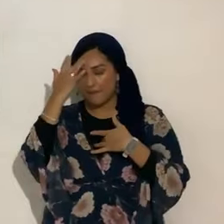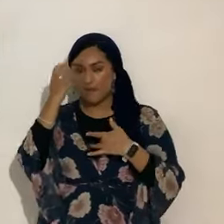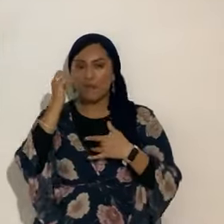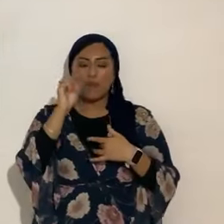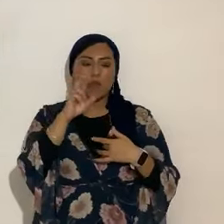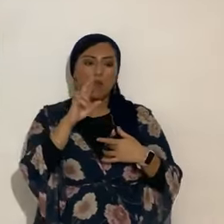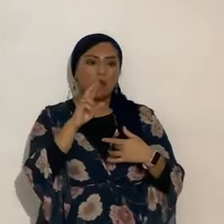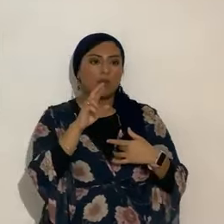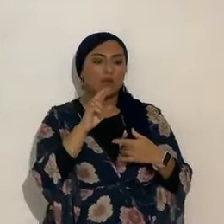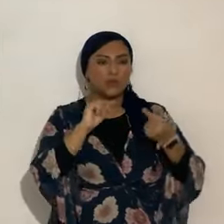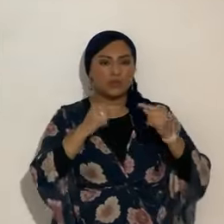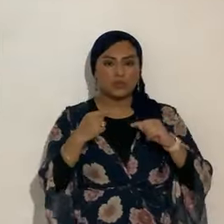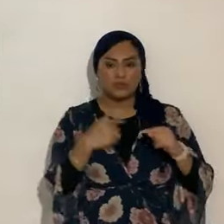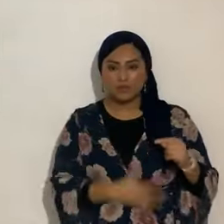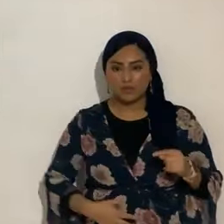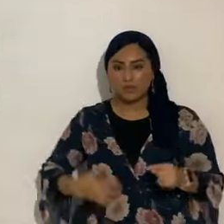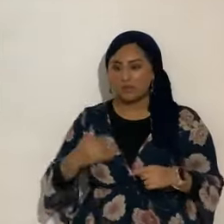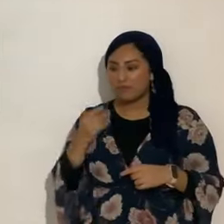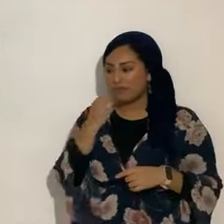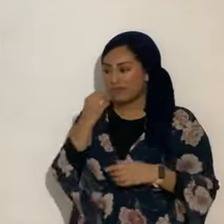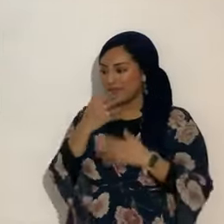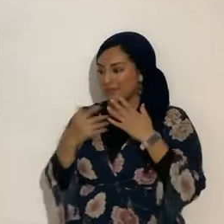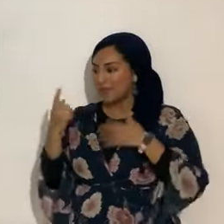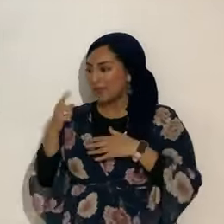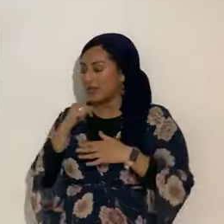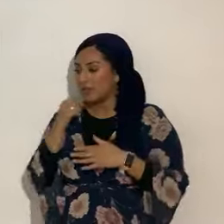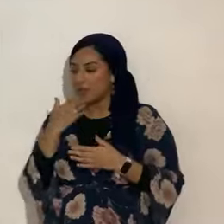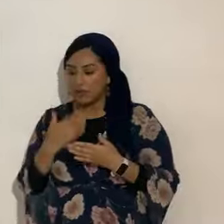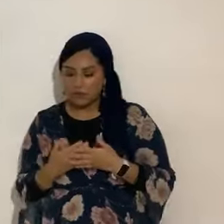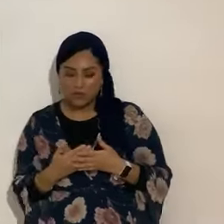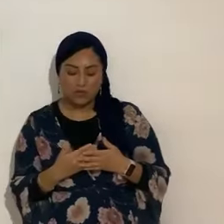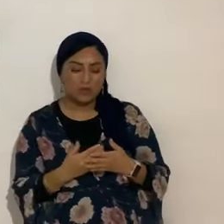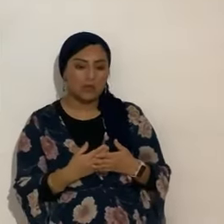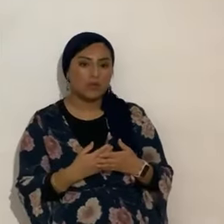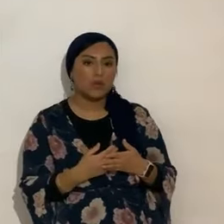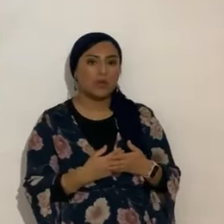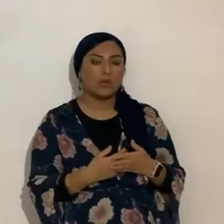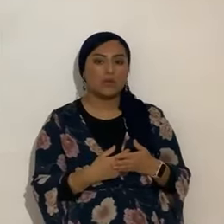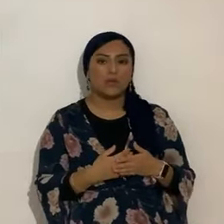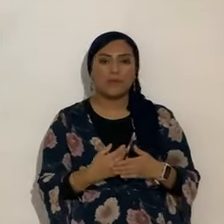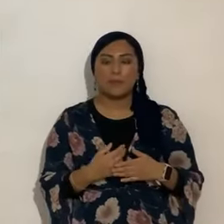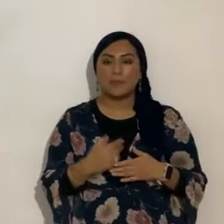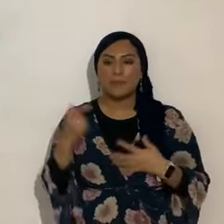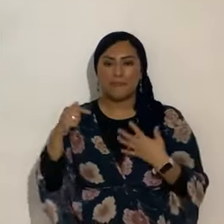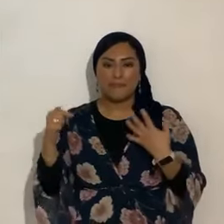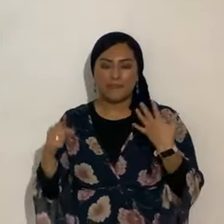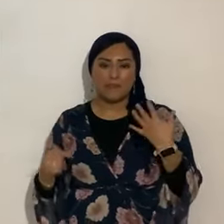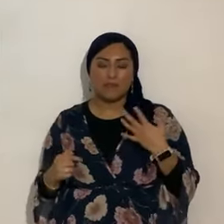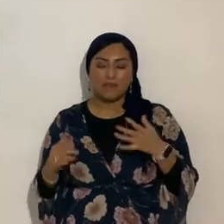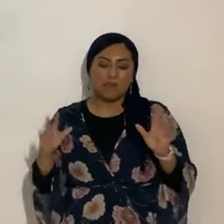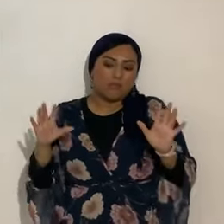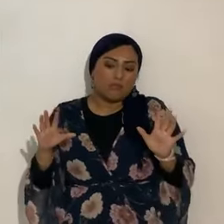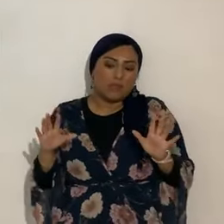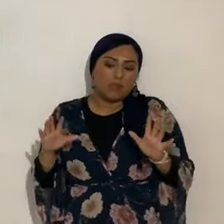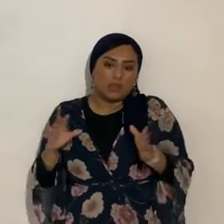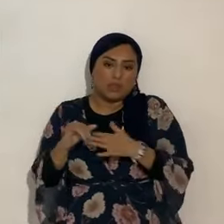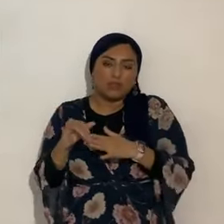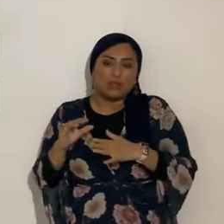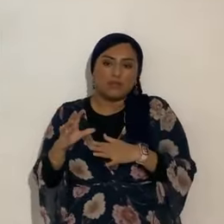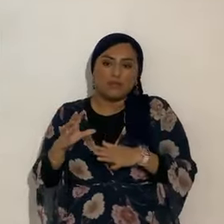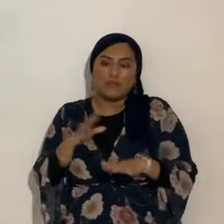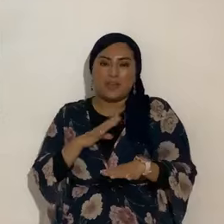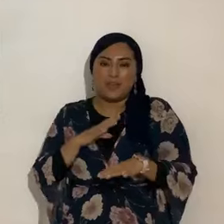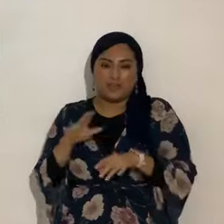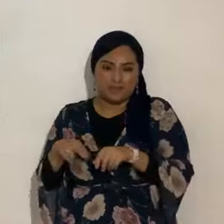una infección intestinal si comimos algo que no está muy adecuado, en higiene, etcétera, etcétera. Bueno, pues eso es hasta cierto